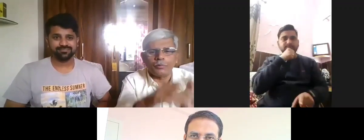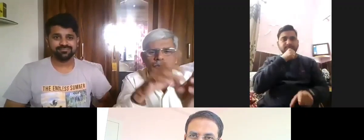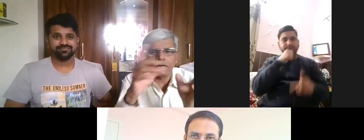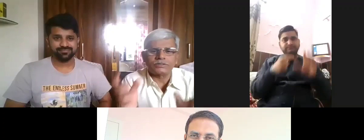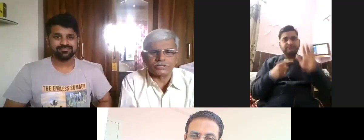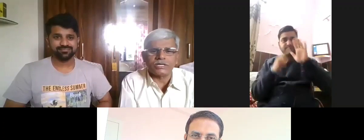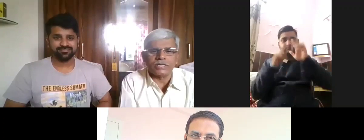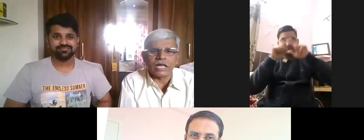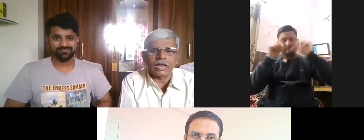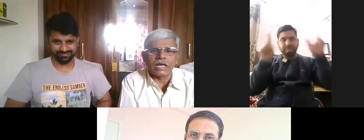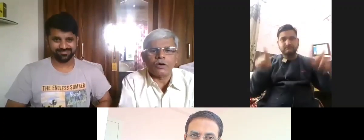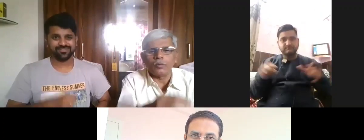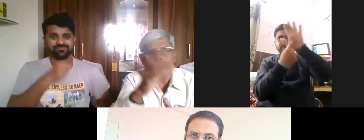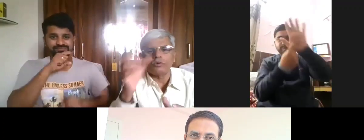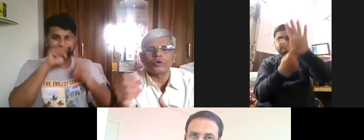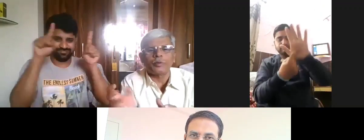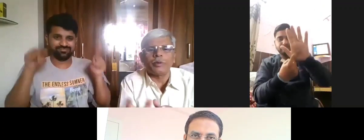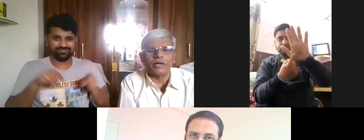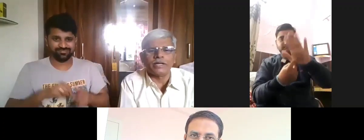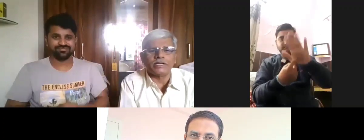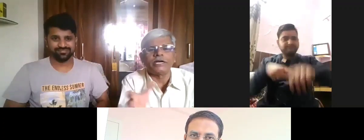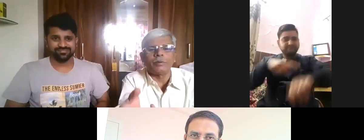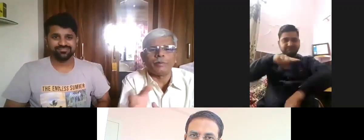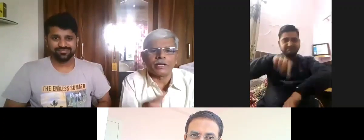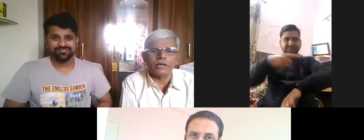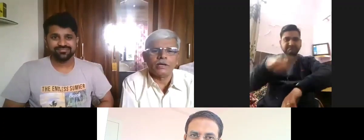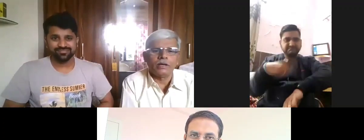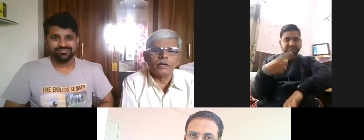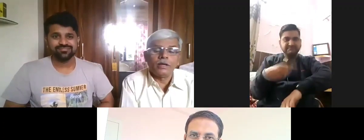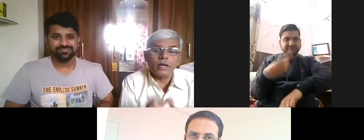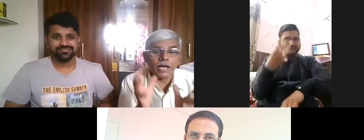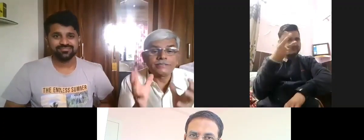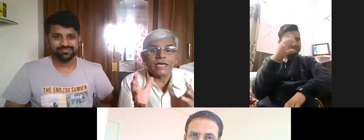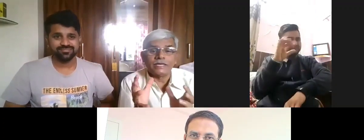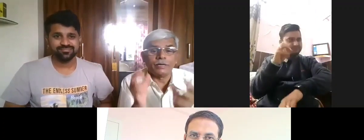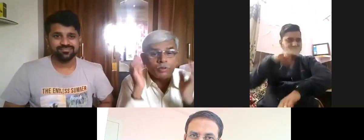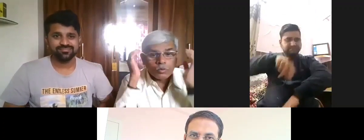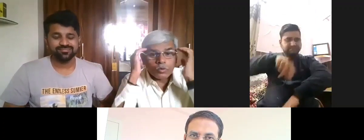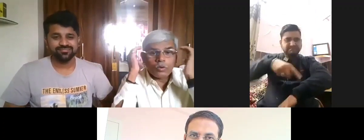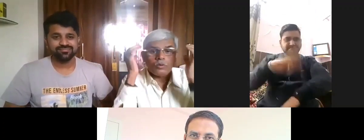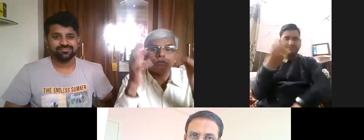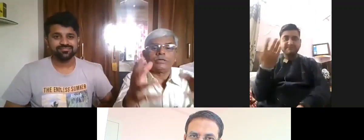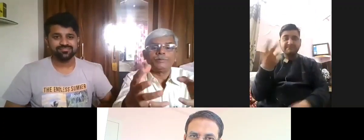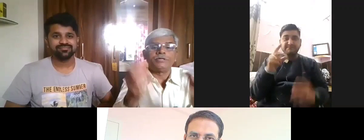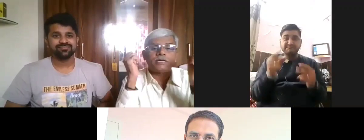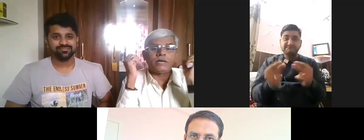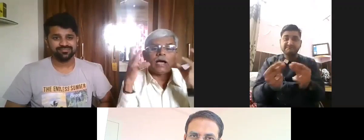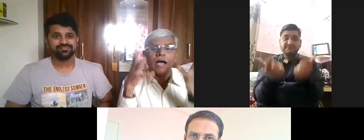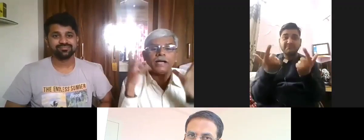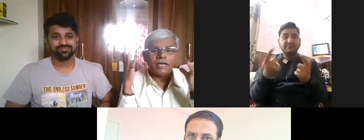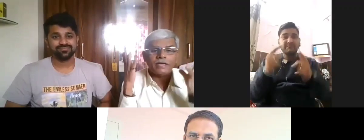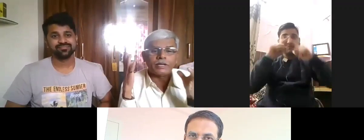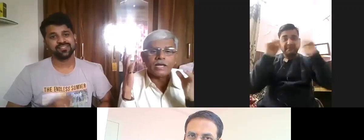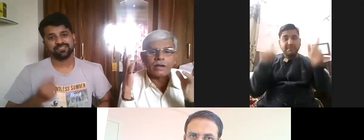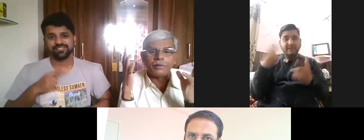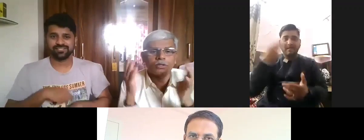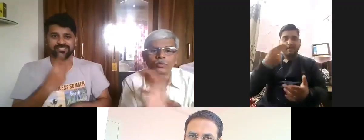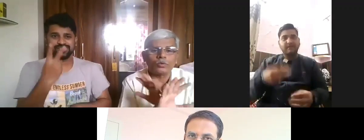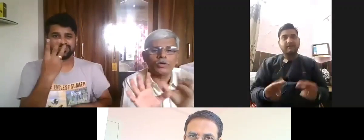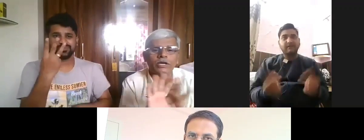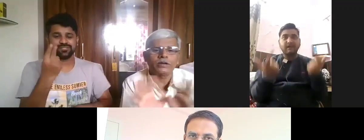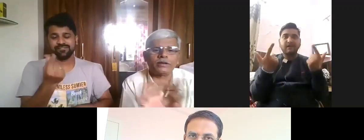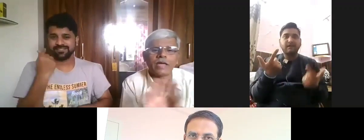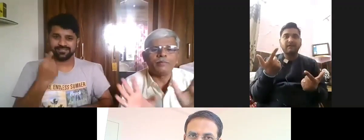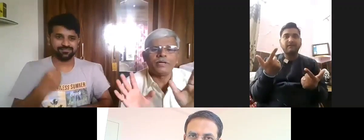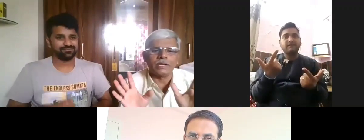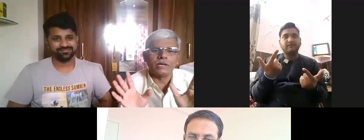में उनका पूरा स्ट्रक्चर निकालना और पूरा उसका फिर पेंटिंग करना जगह पे बैठे, ऐसा है। जब भी उनको सब्जेक्ट आ गया एक बार ध्यान में तो